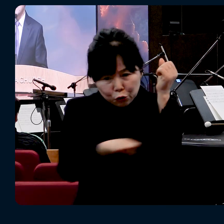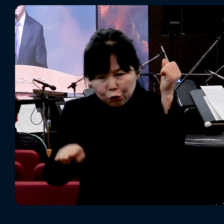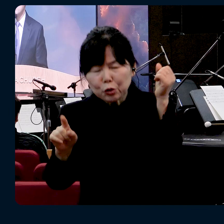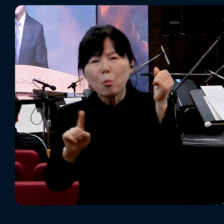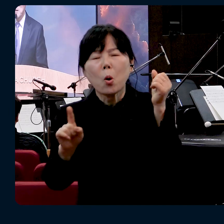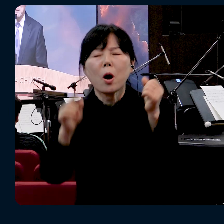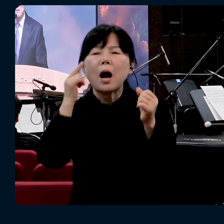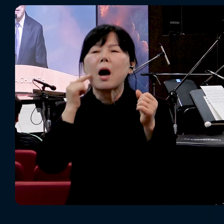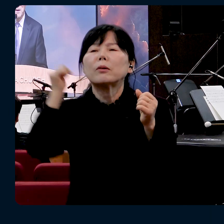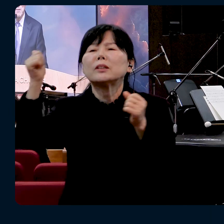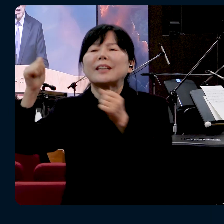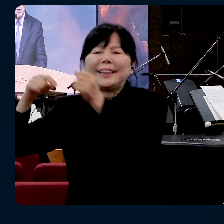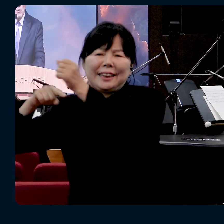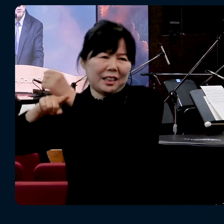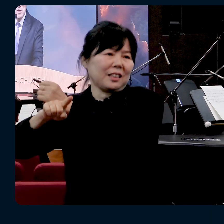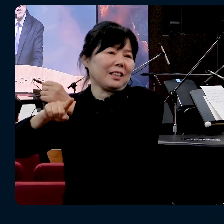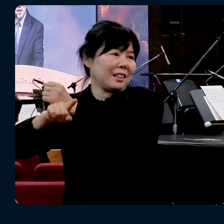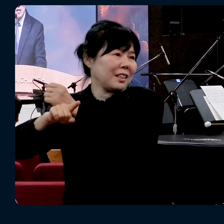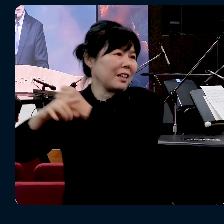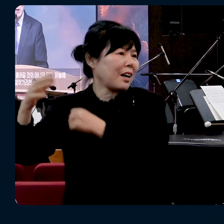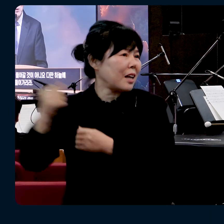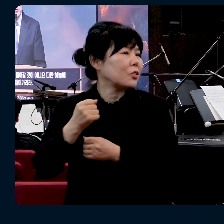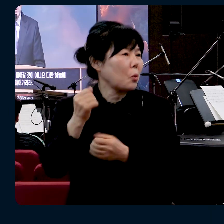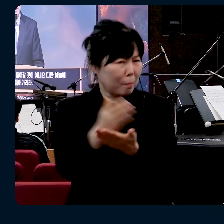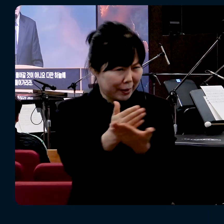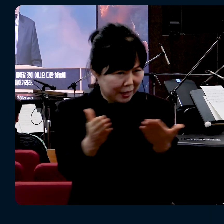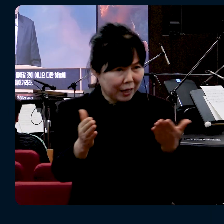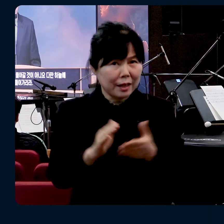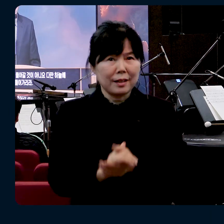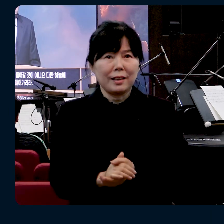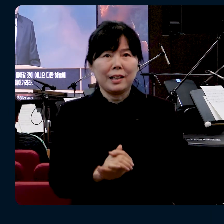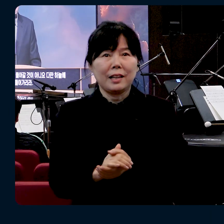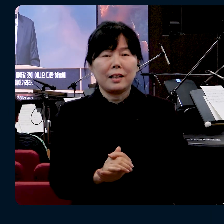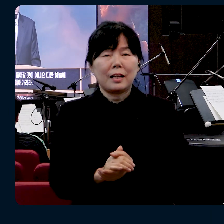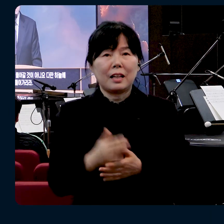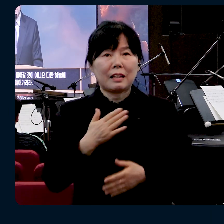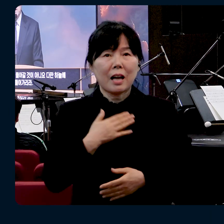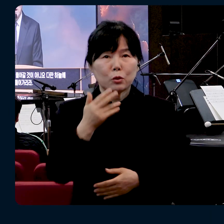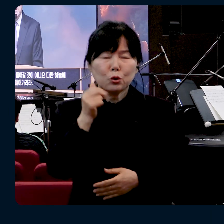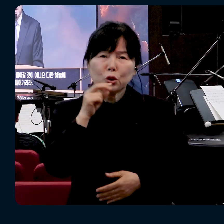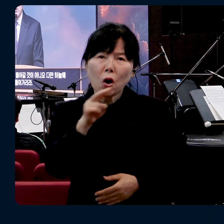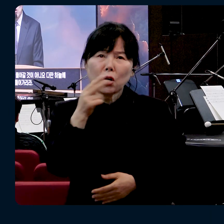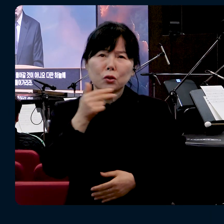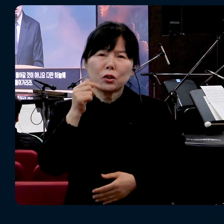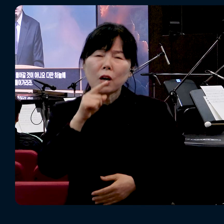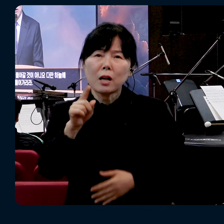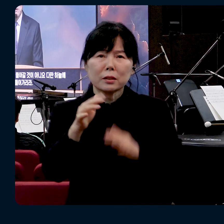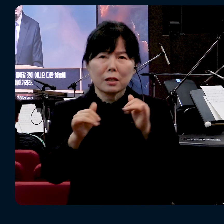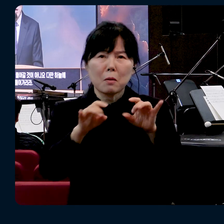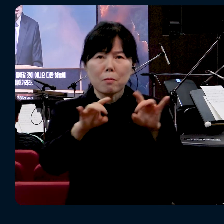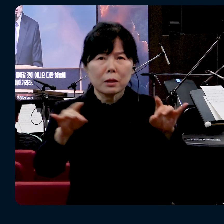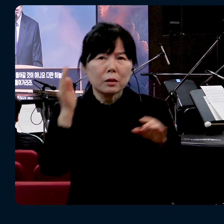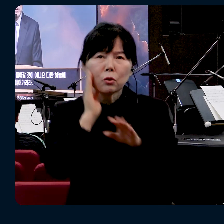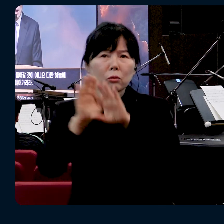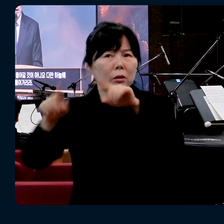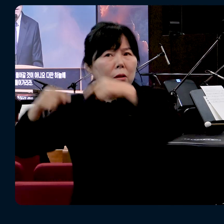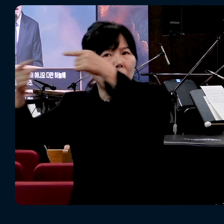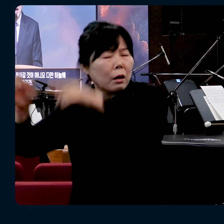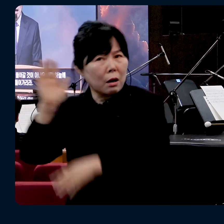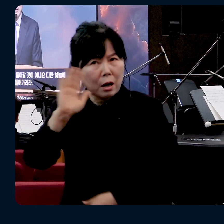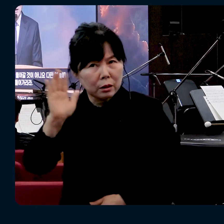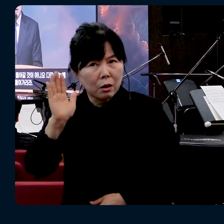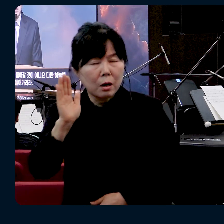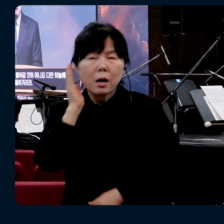뜻이었습니다. 아버지의 뜻. 마태복음 7장 21절, 나더러 주여 주여 하는 자마다 다 천국에 들어갈 것이 아니요